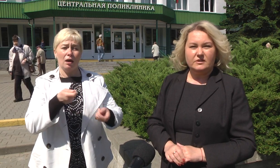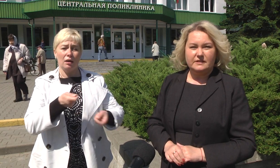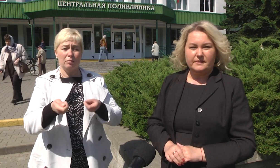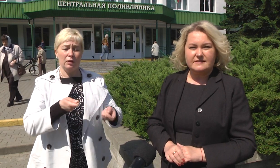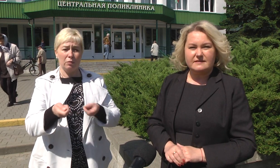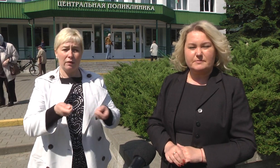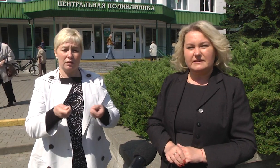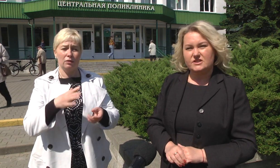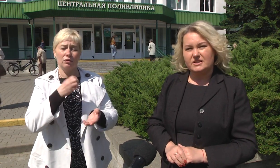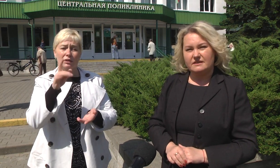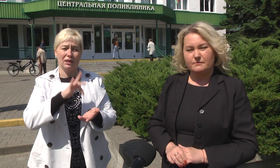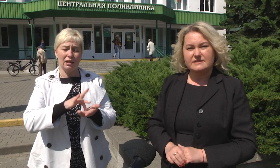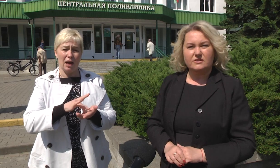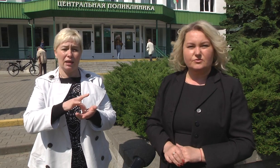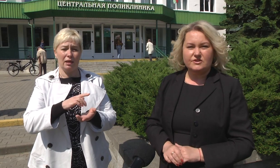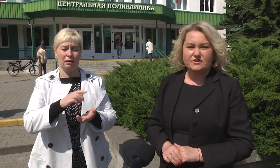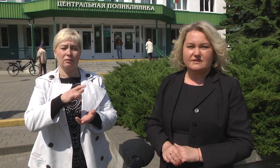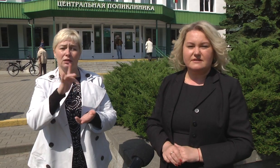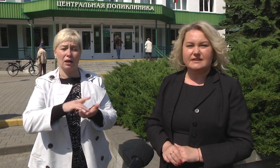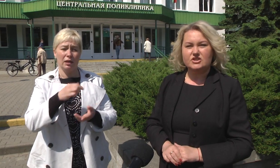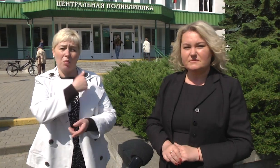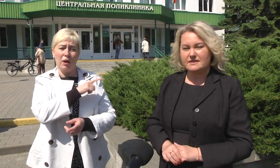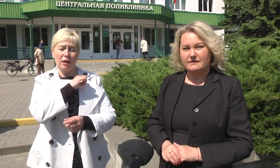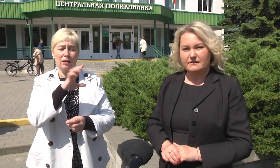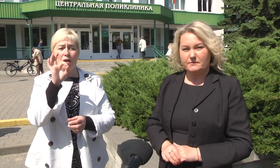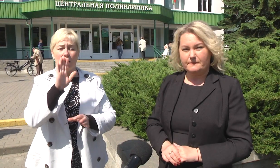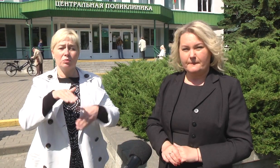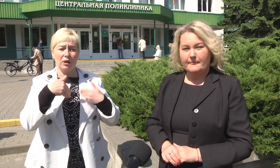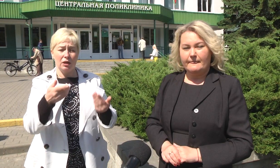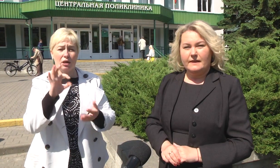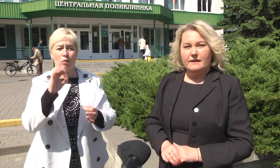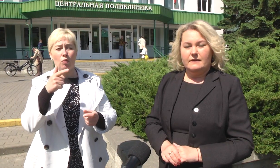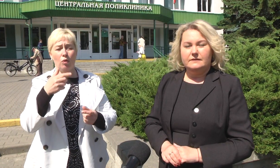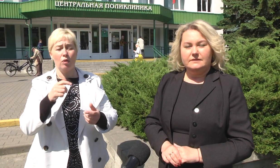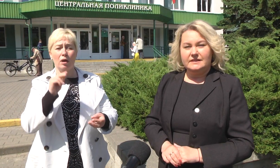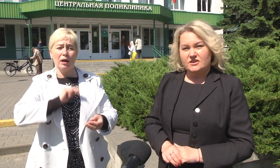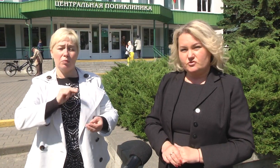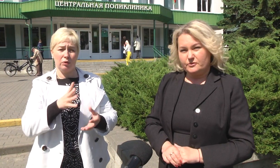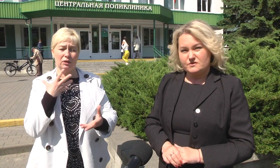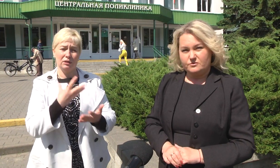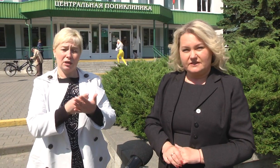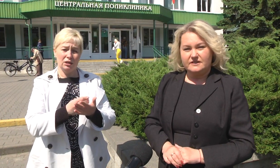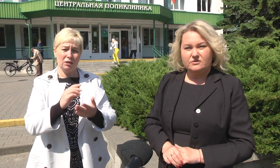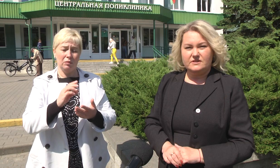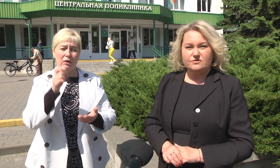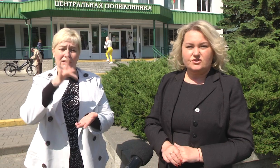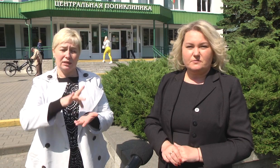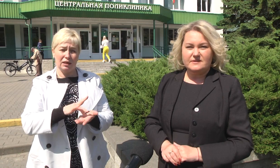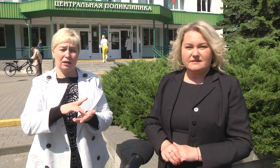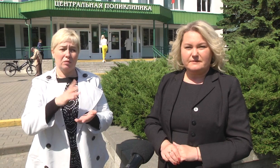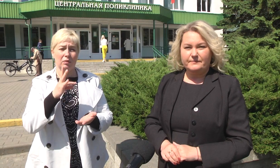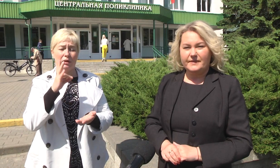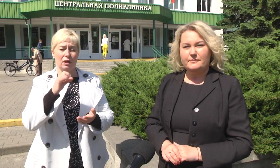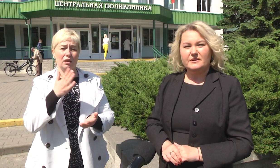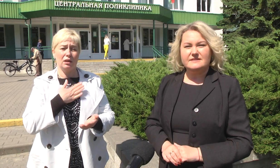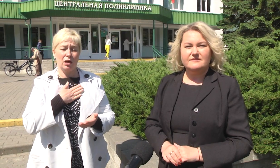поликлиники города Бреста с предложением о сотрудничестве с нашим центром. На нашу просьбу откликнулись очень